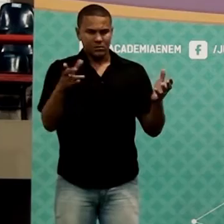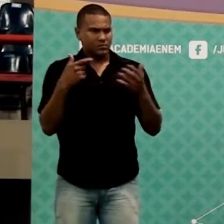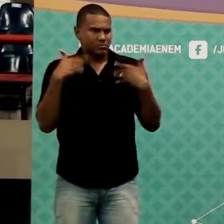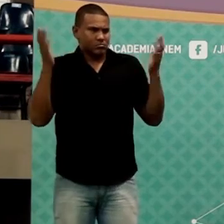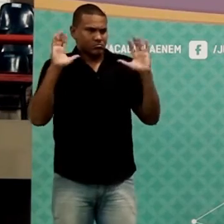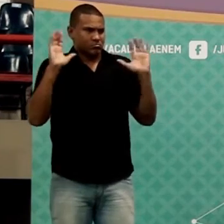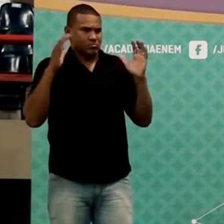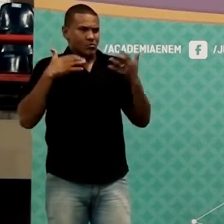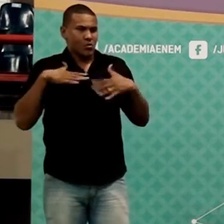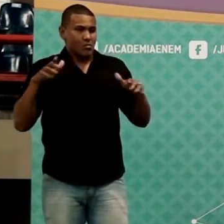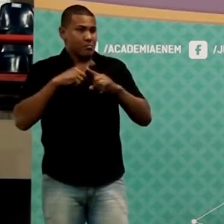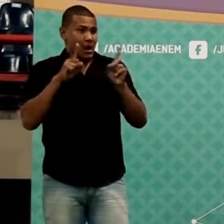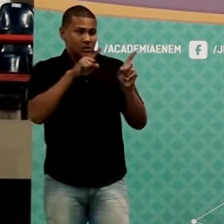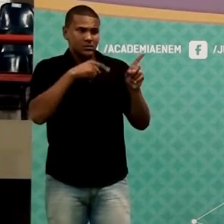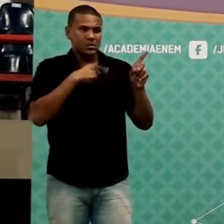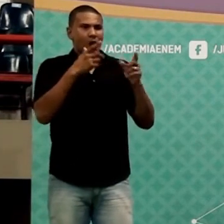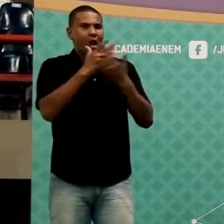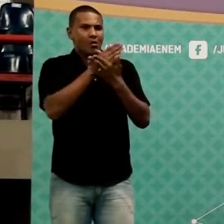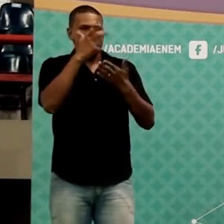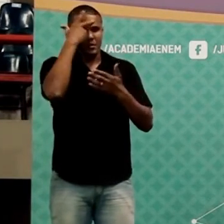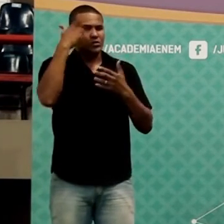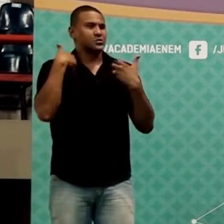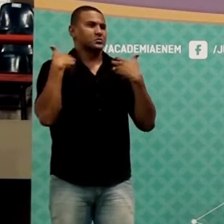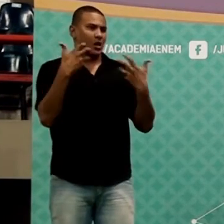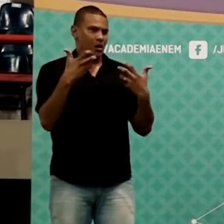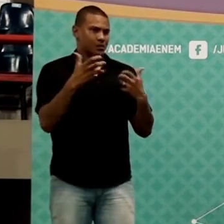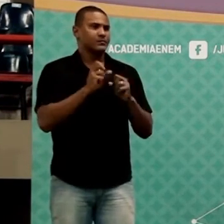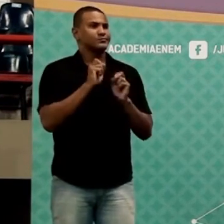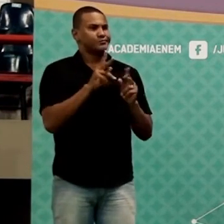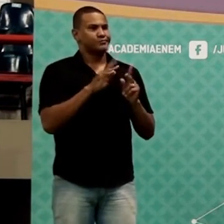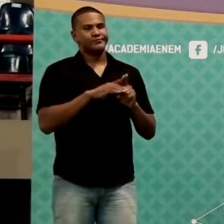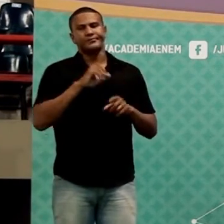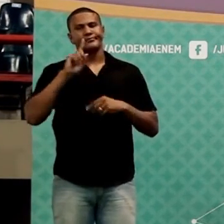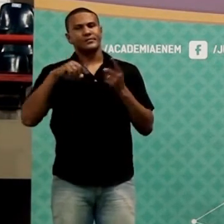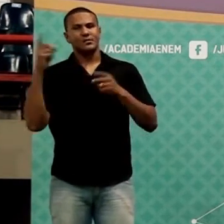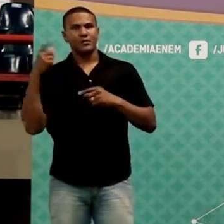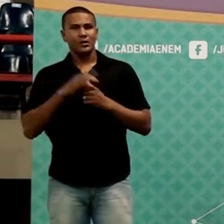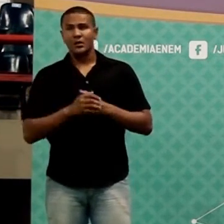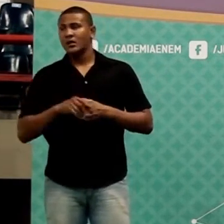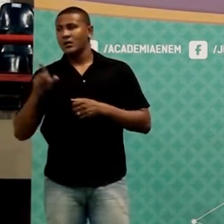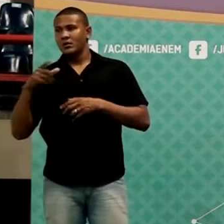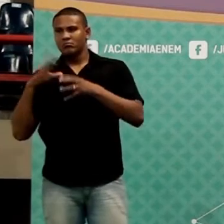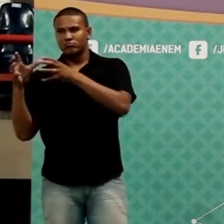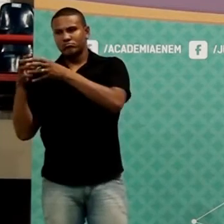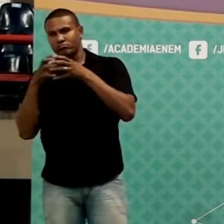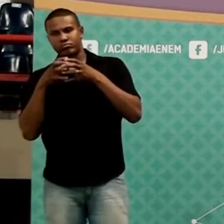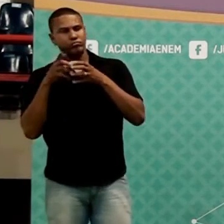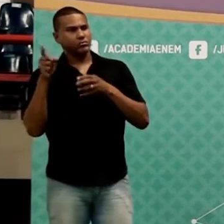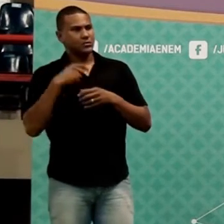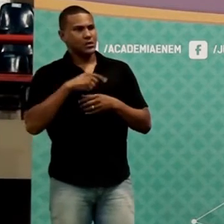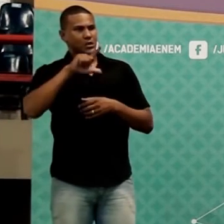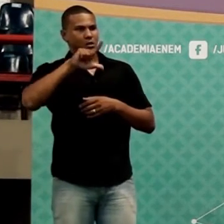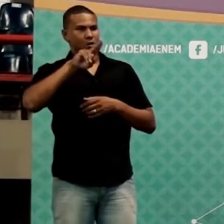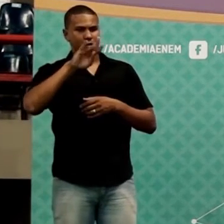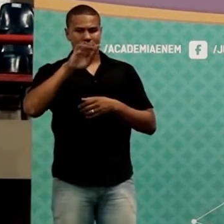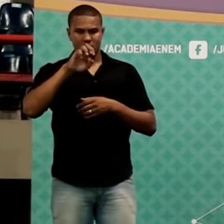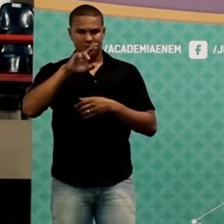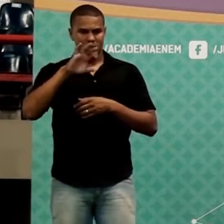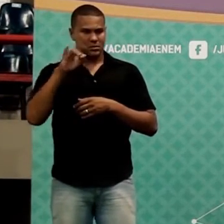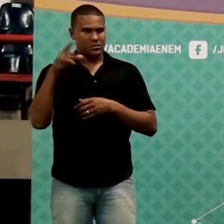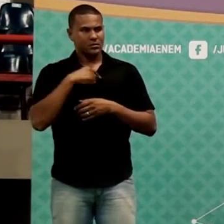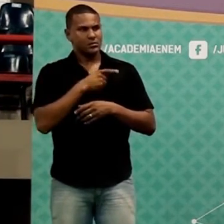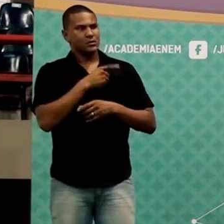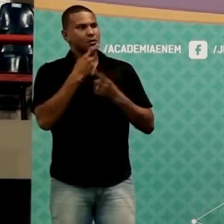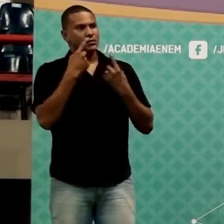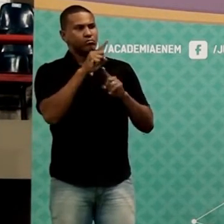não vão voltar atrás. Então o Lutero, junto com a nobreza, lutou contra os anabatistas. O anabatismo foi